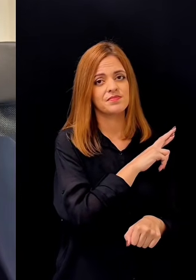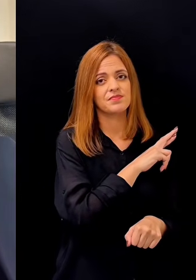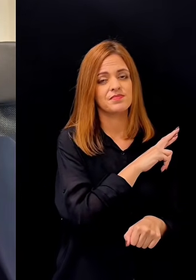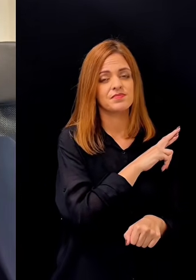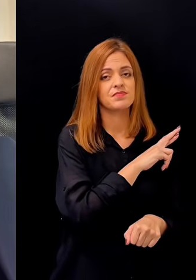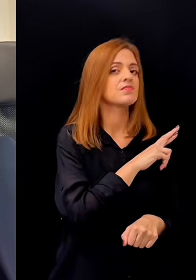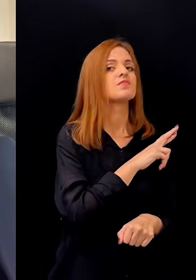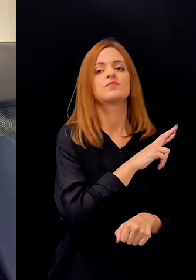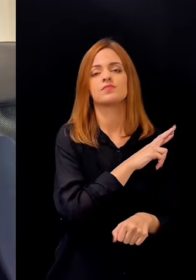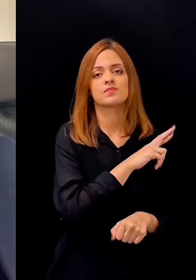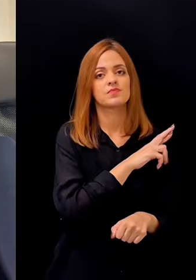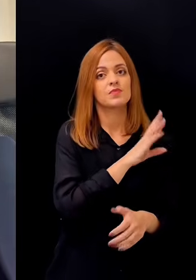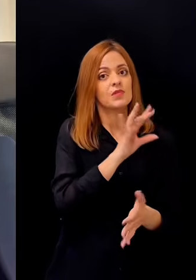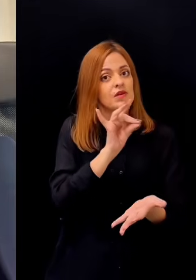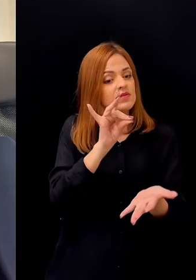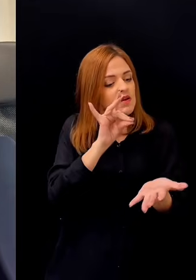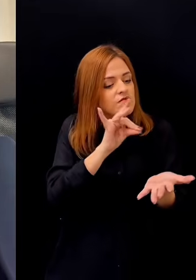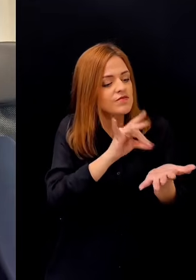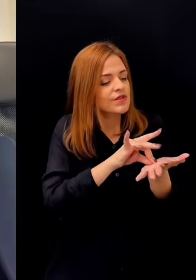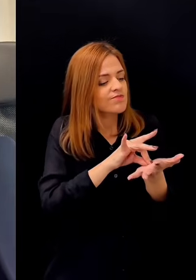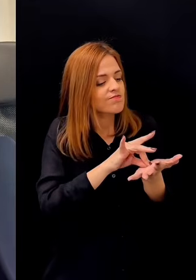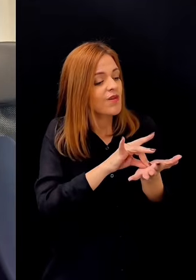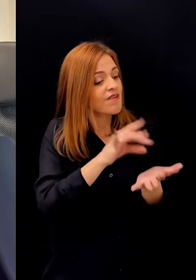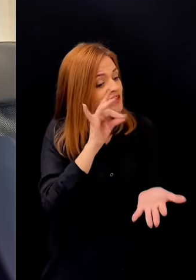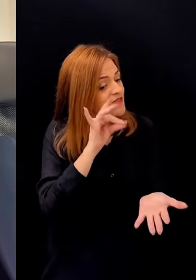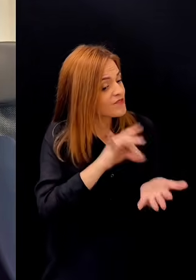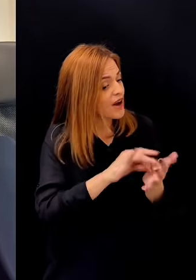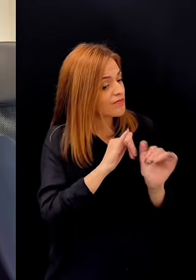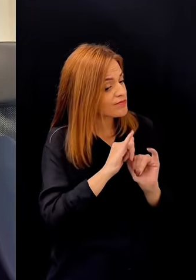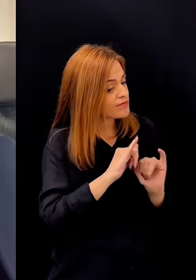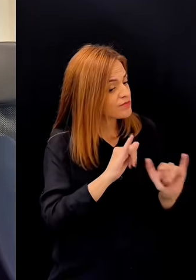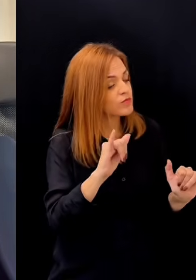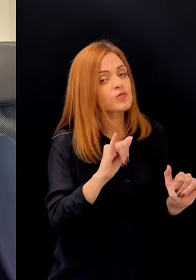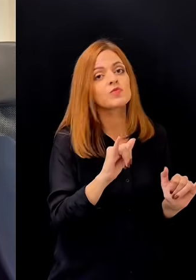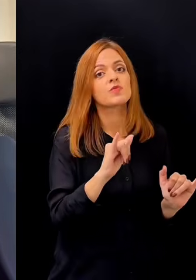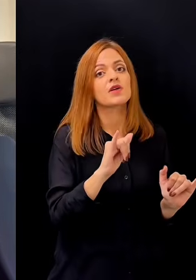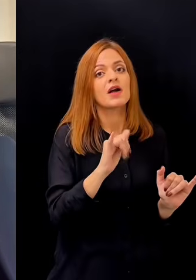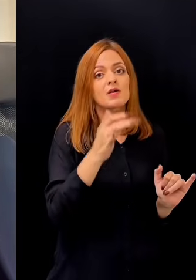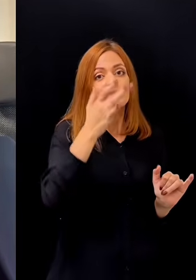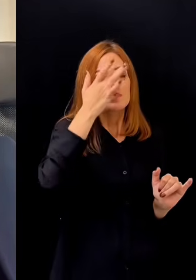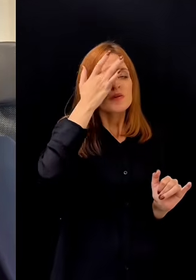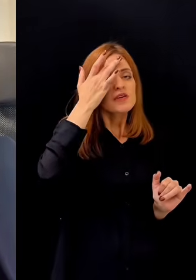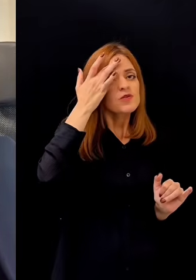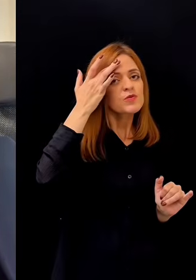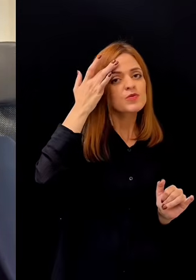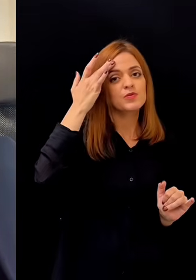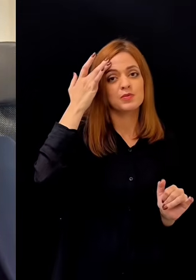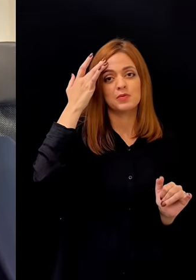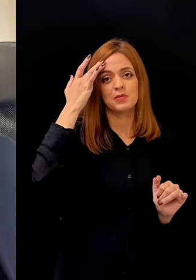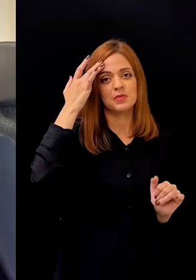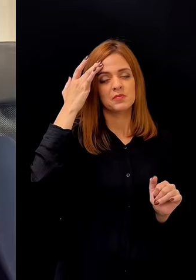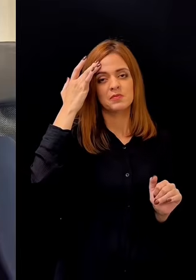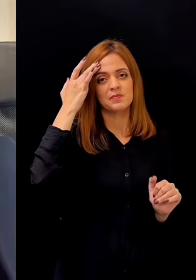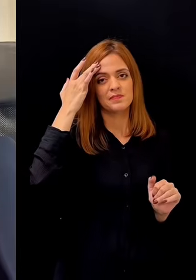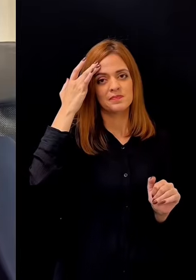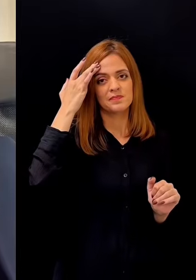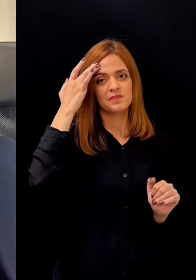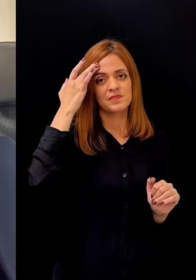Na verdade, te digo que aquele que